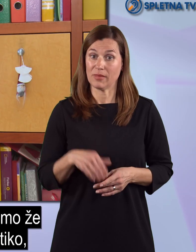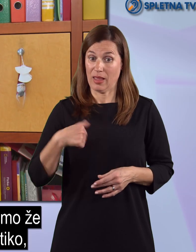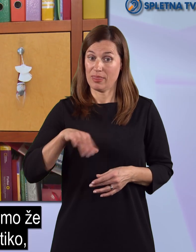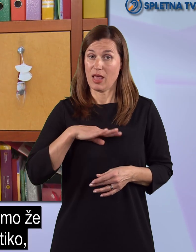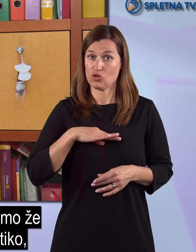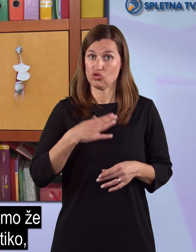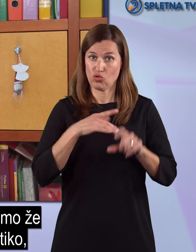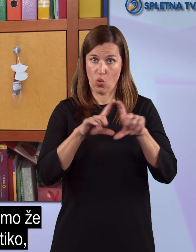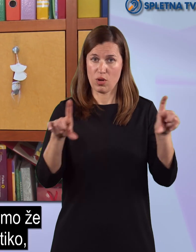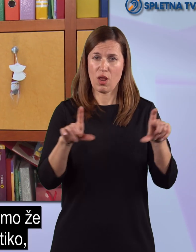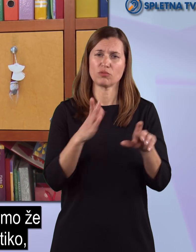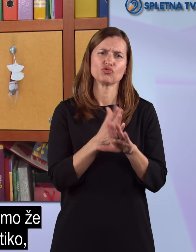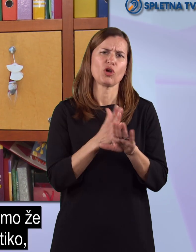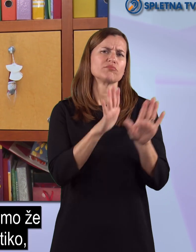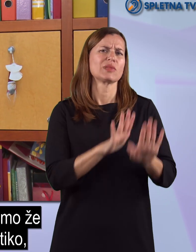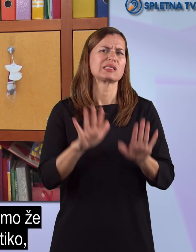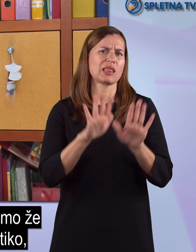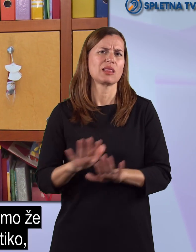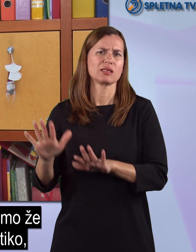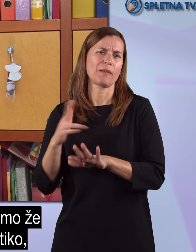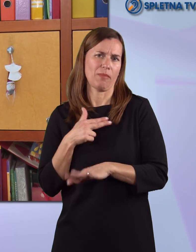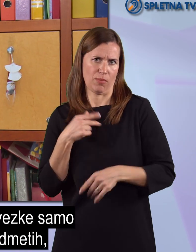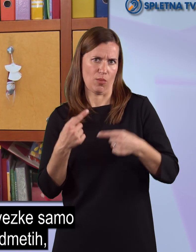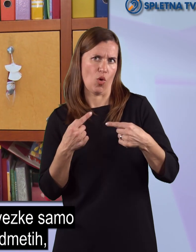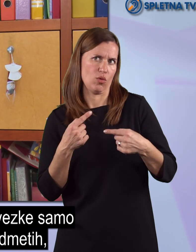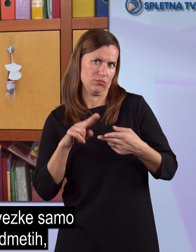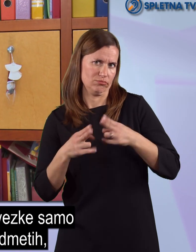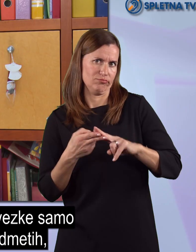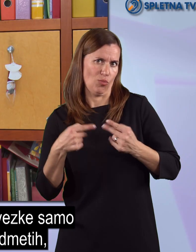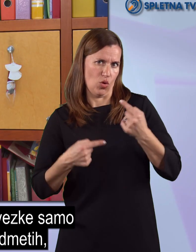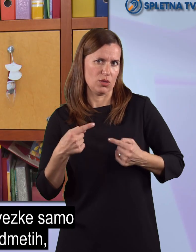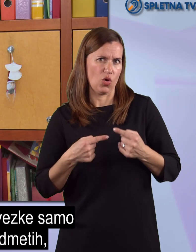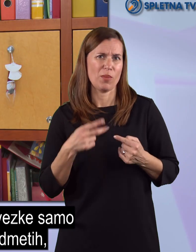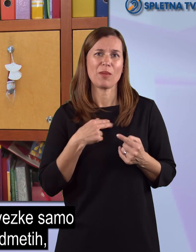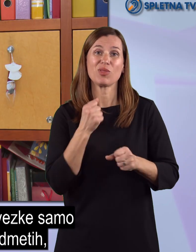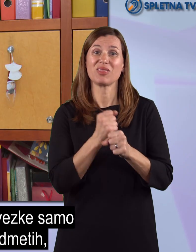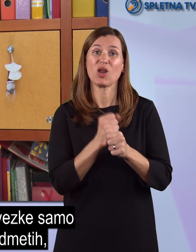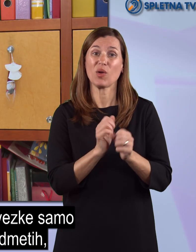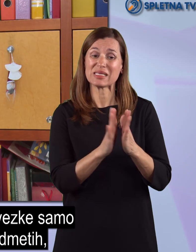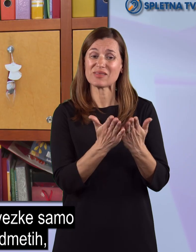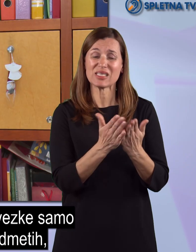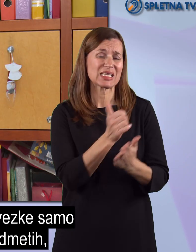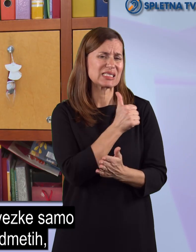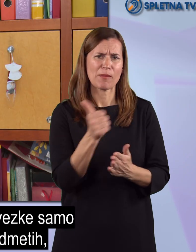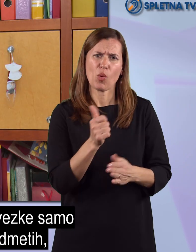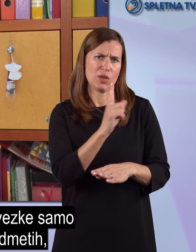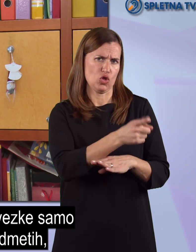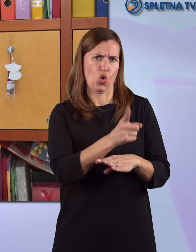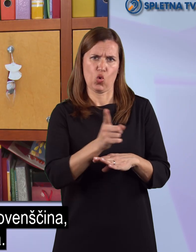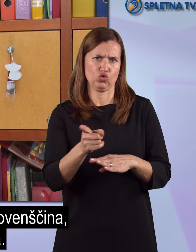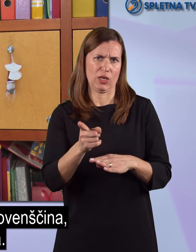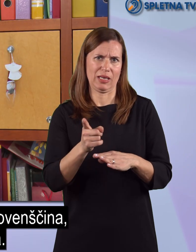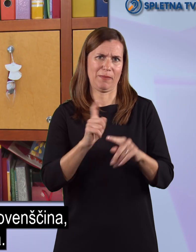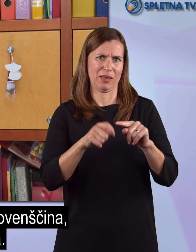Na naši šoli imamo že desetletja politiko, da imamo delovne zvezke samo pri določenih predmetih,